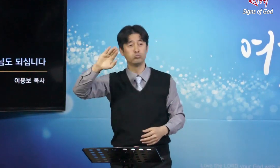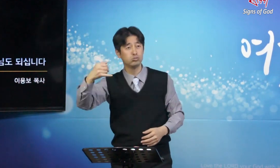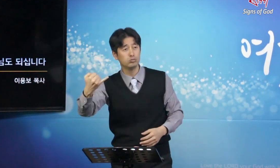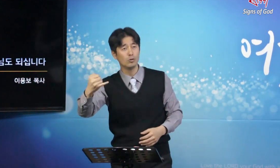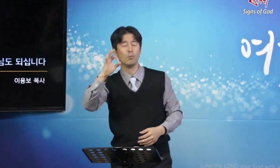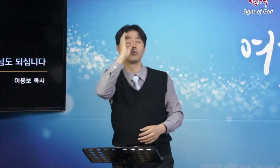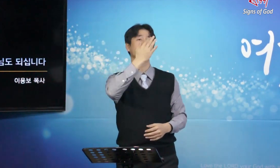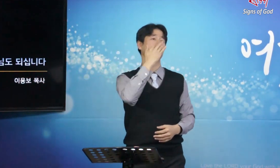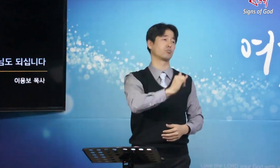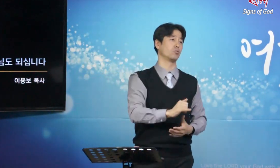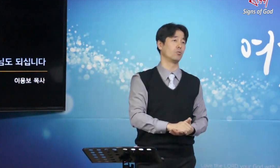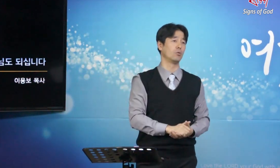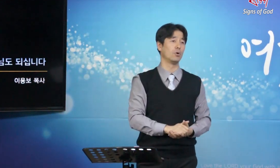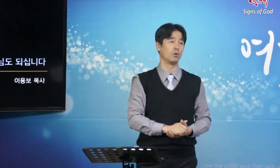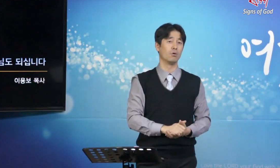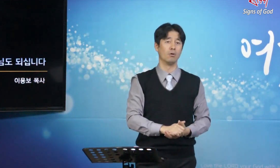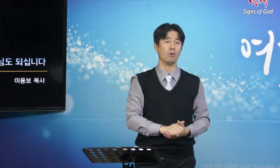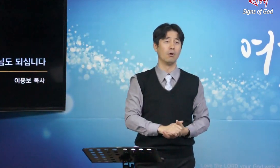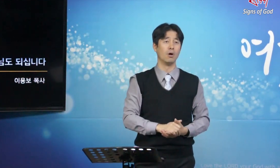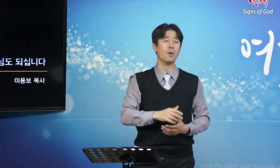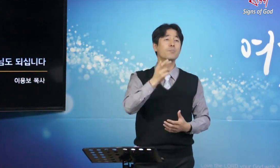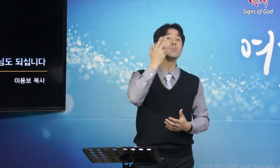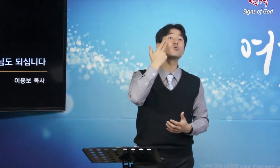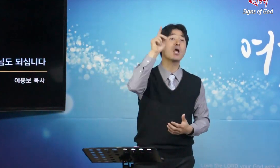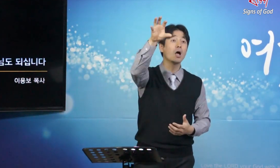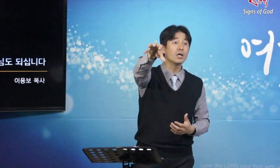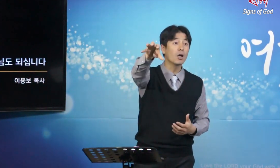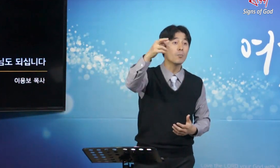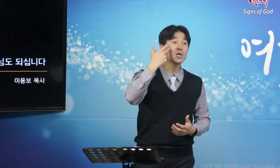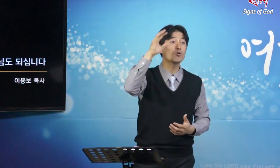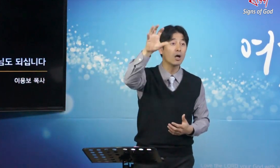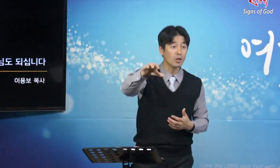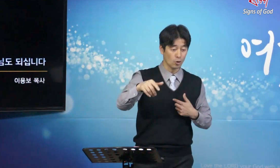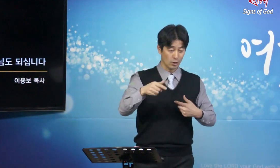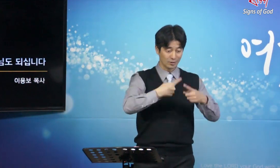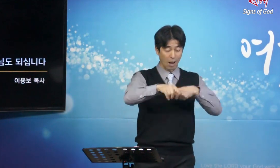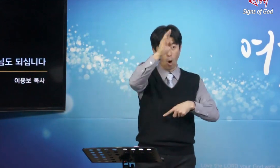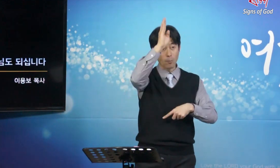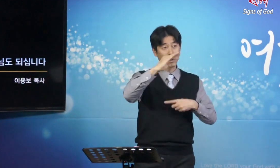유튜브를 통해서 볼 수 있죠. 미국에 있는